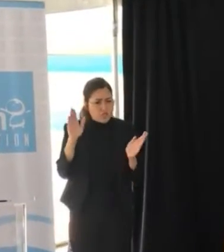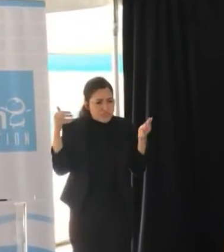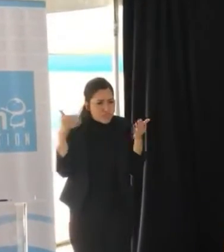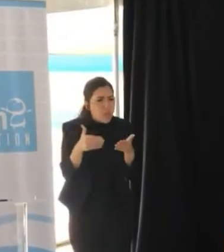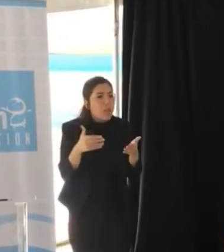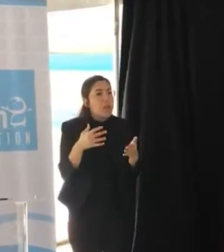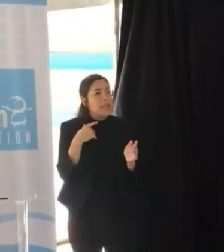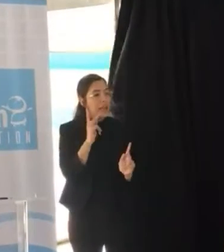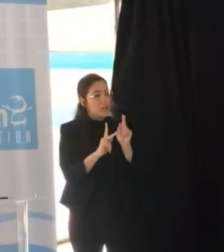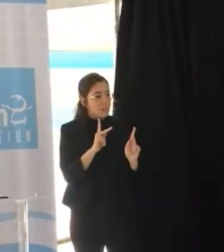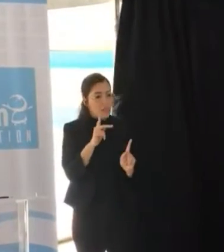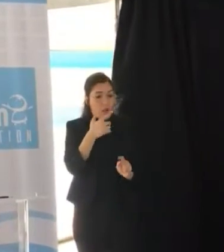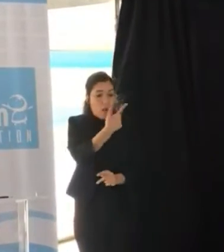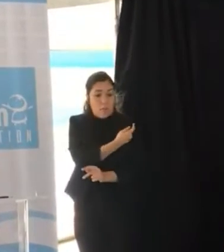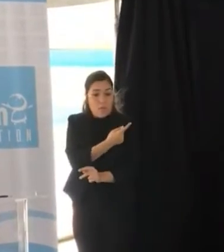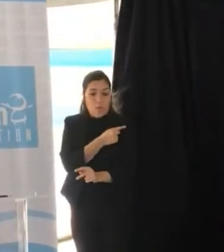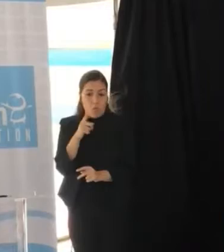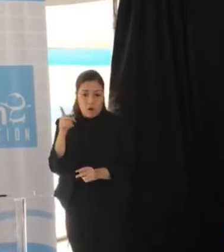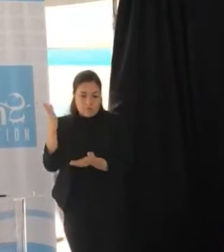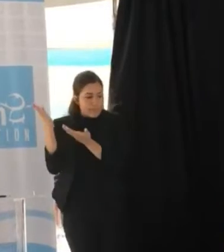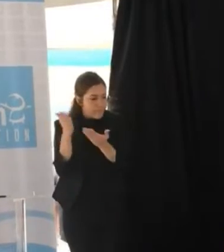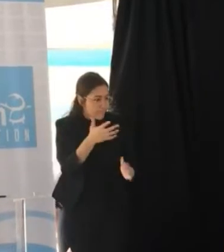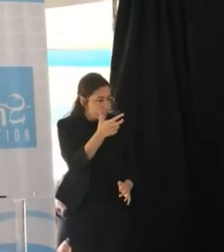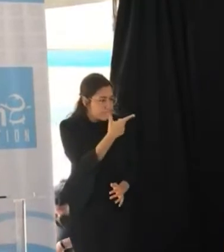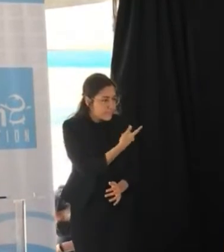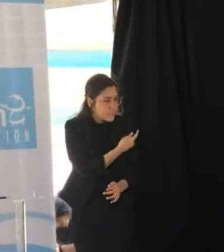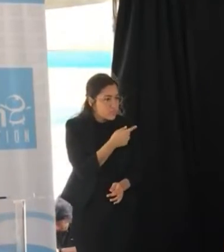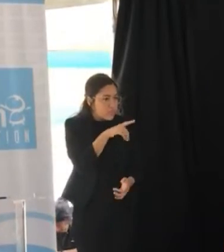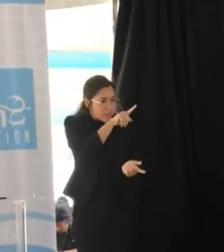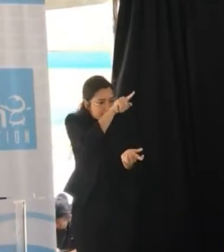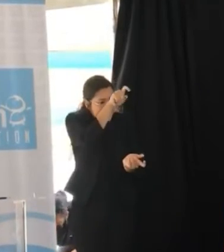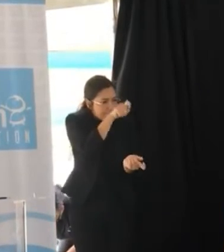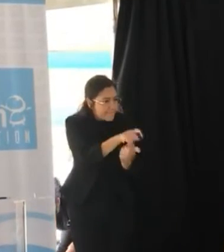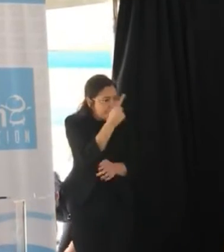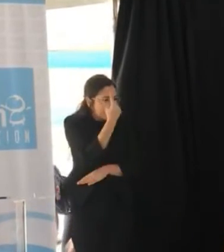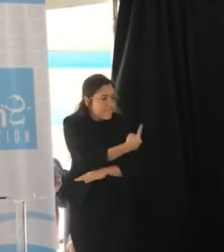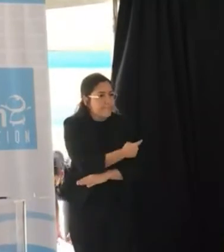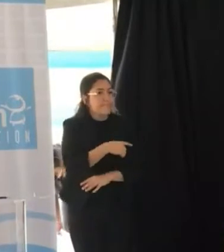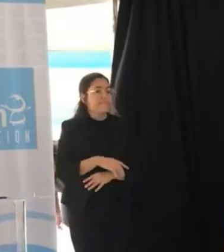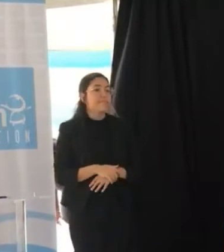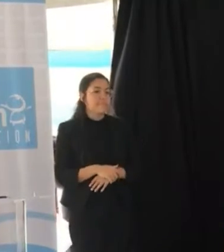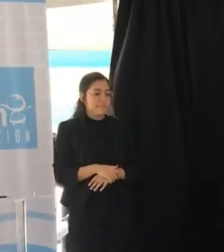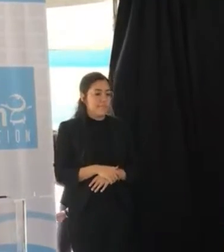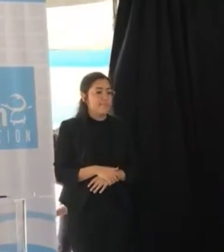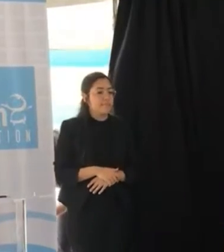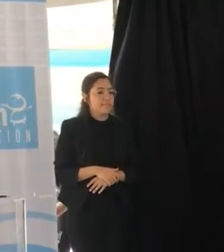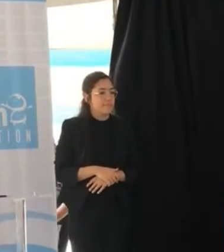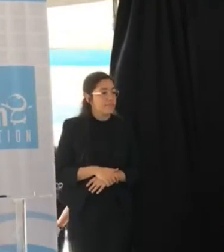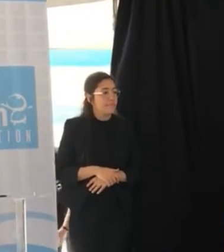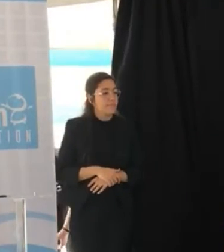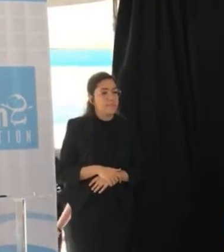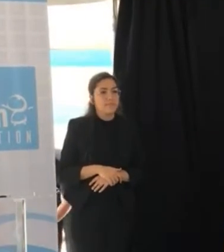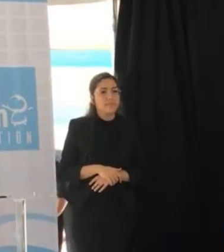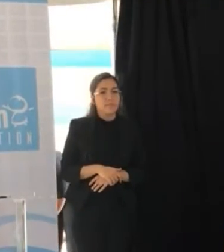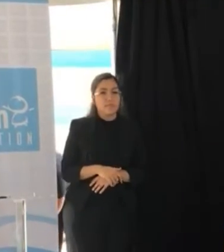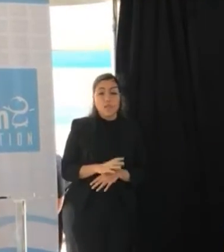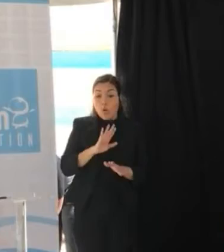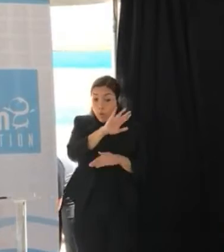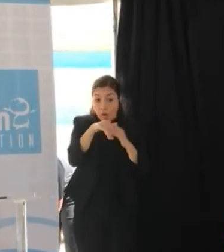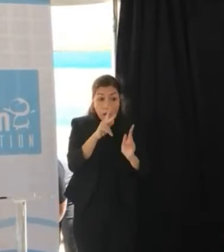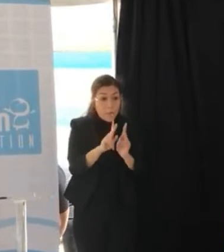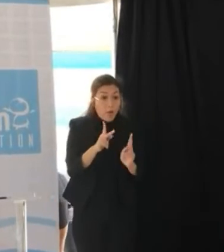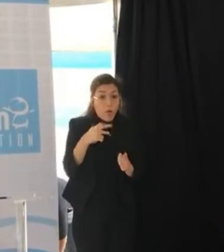puntual. Todas las personas que están vacunando, igual que voces, por ejemplo, son proveedores del Departamento de